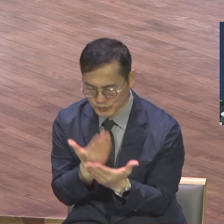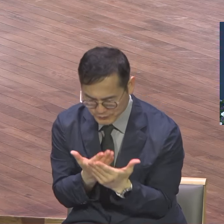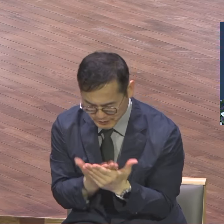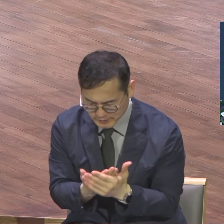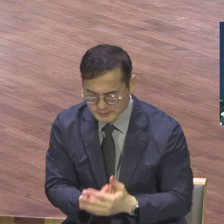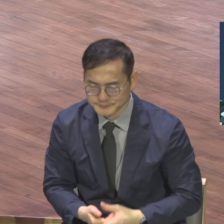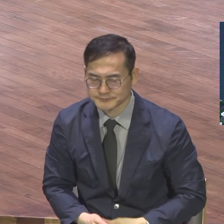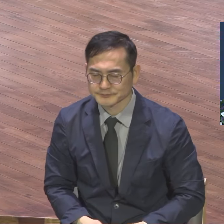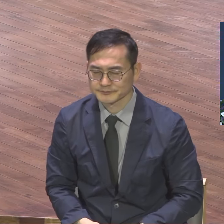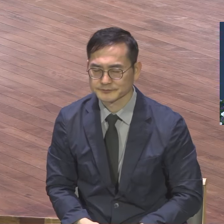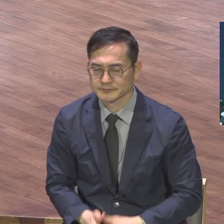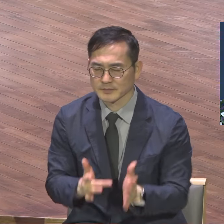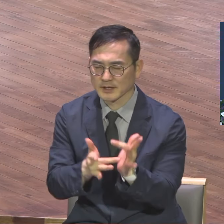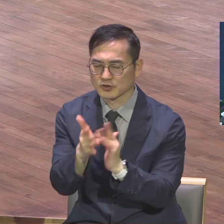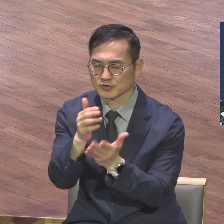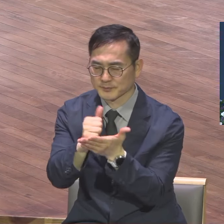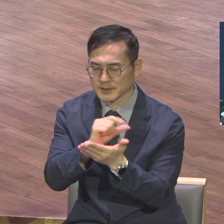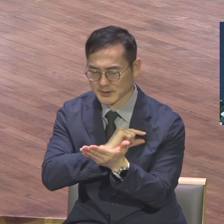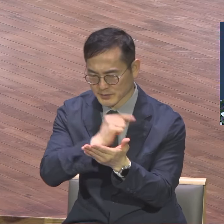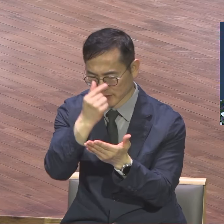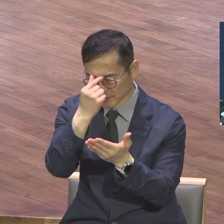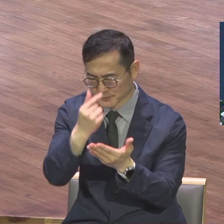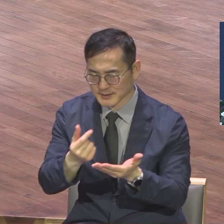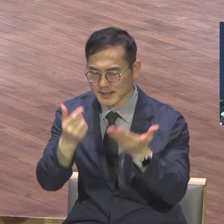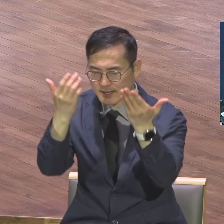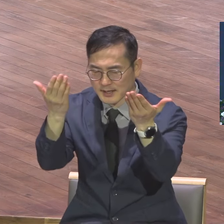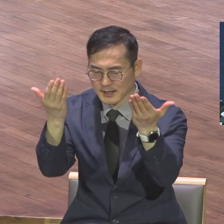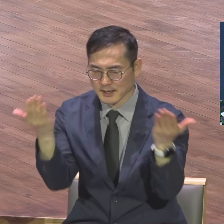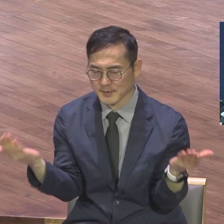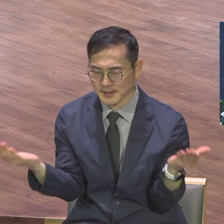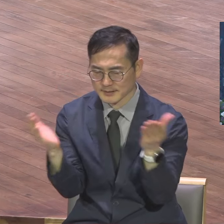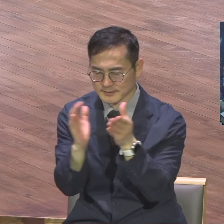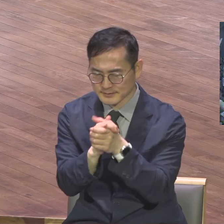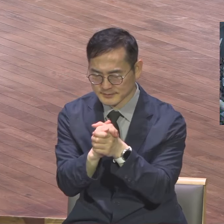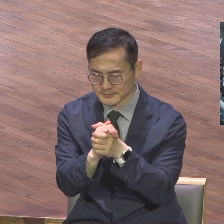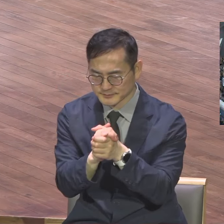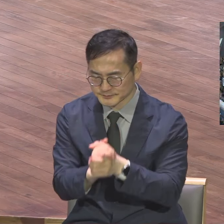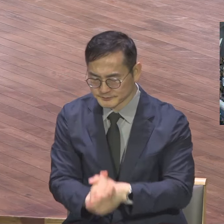도와 주옵소서. 예수 그리스도 이름 받들어 기도합니다. 아멘.